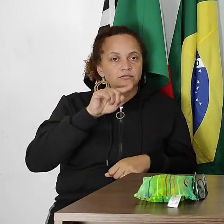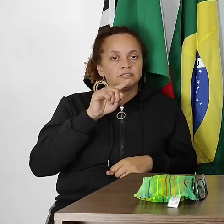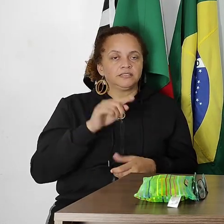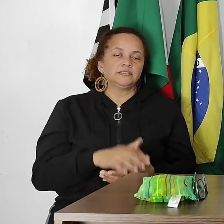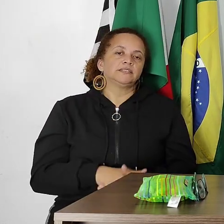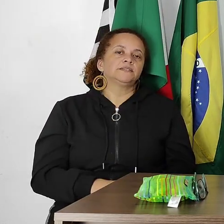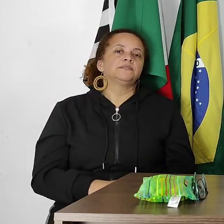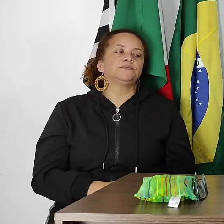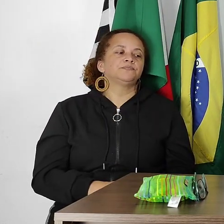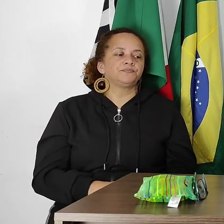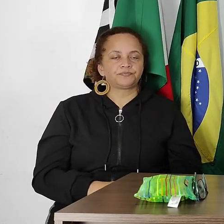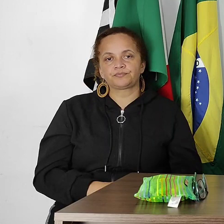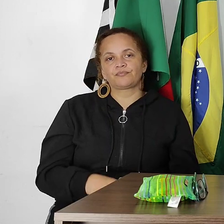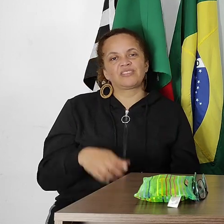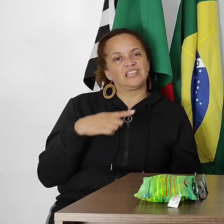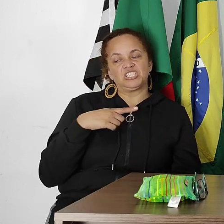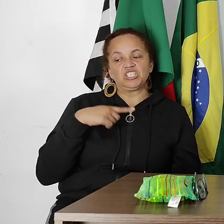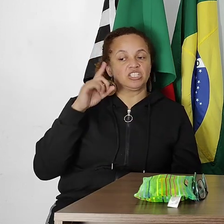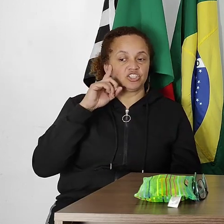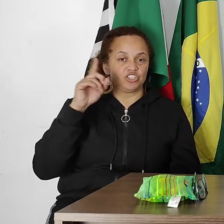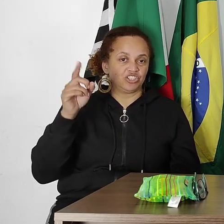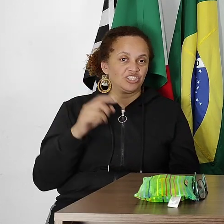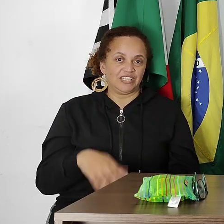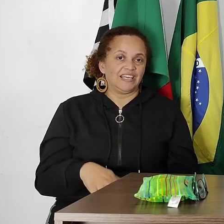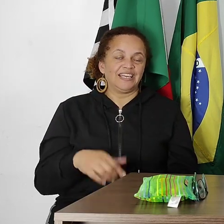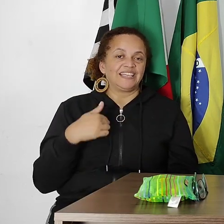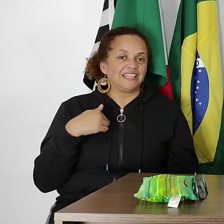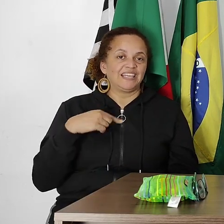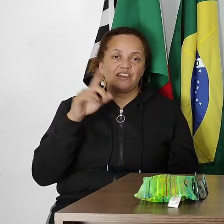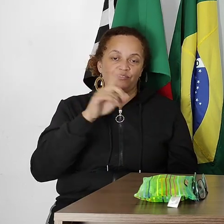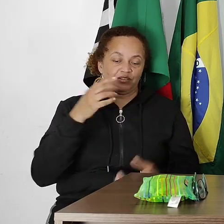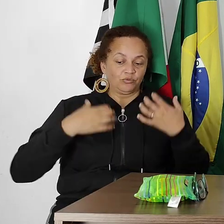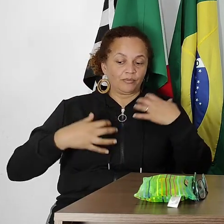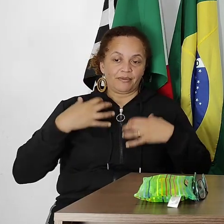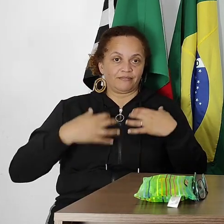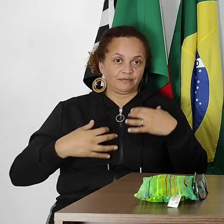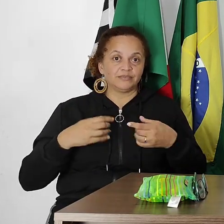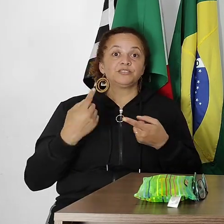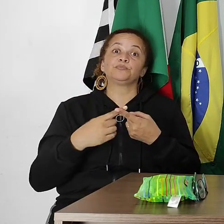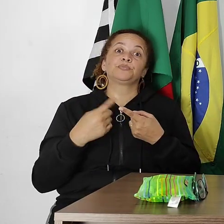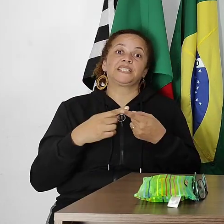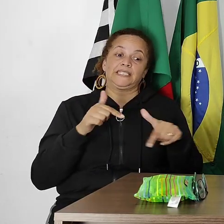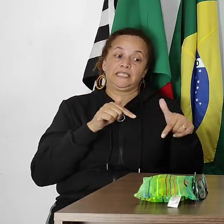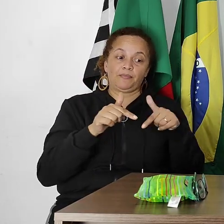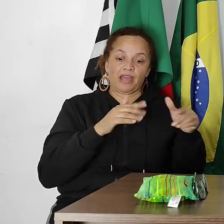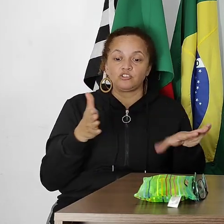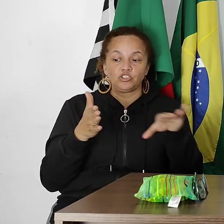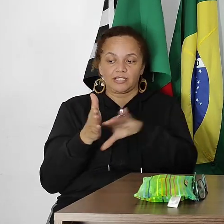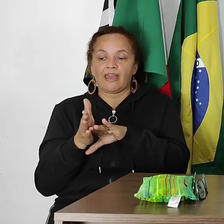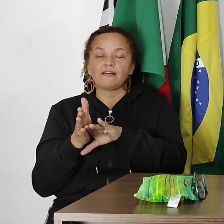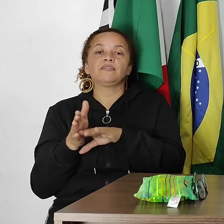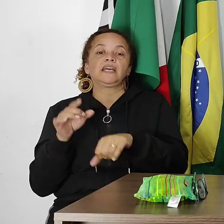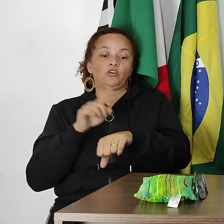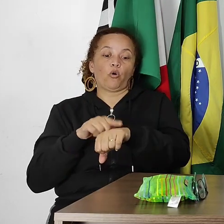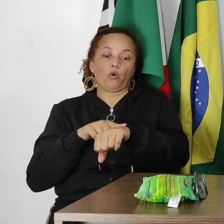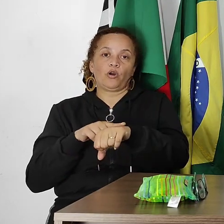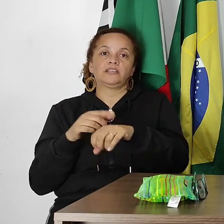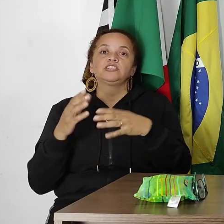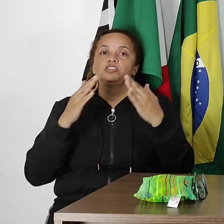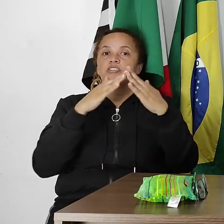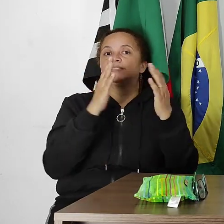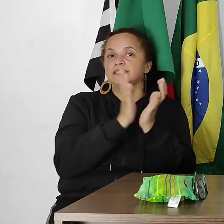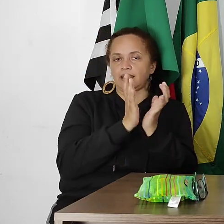serviço, eu às vezes só deixava a bolsa, pegava o Bruno e descia para a casa da mãe da Fabiana, para as células. E